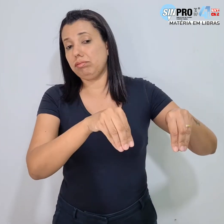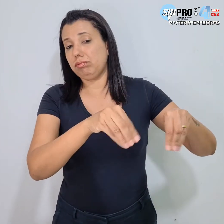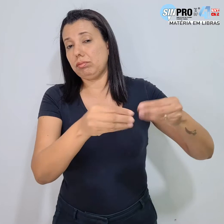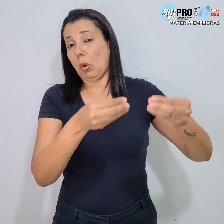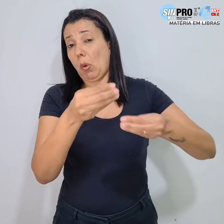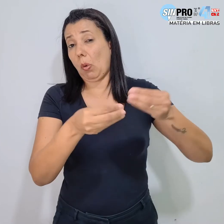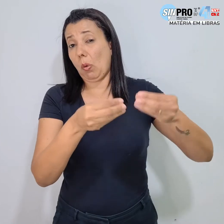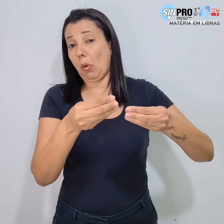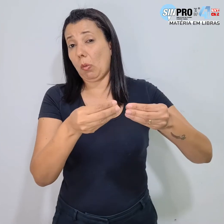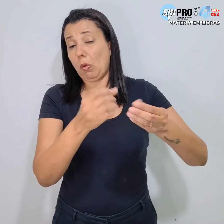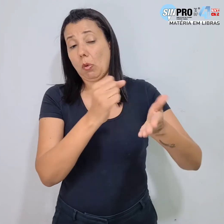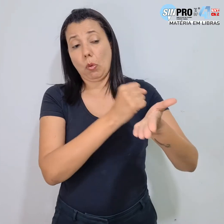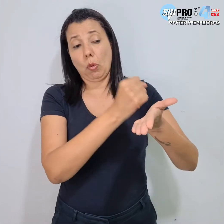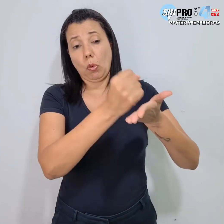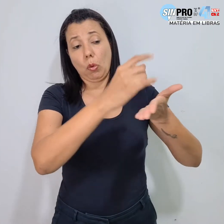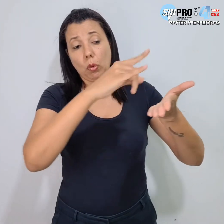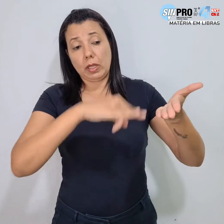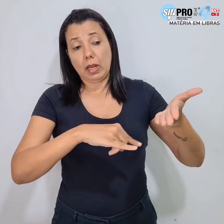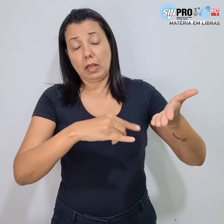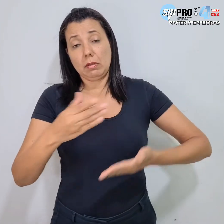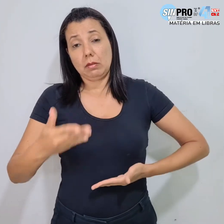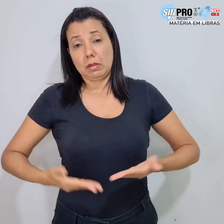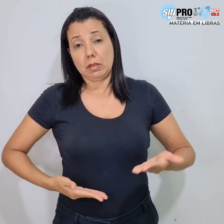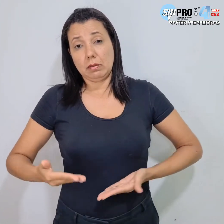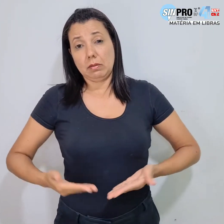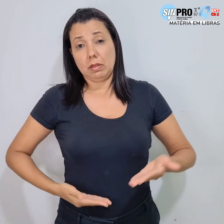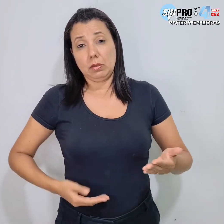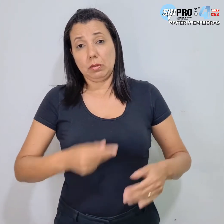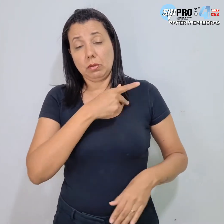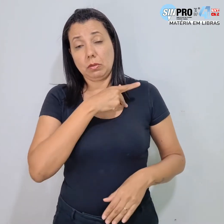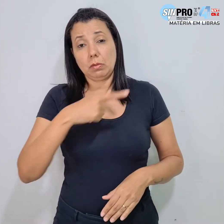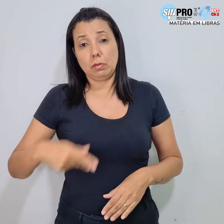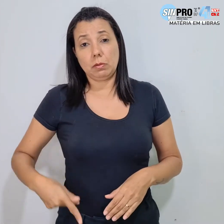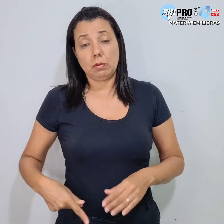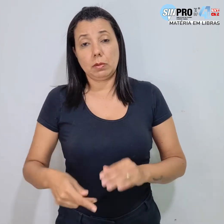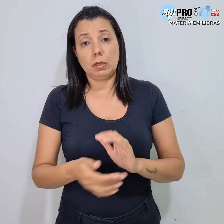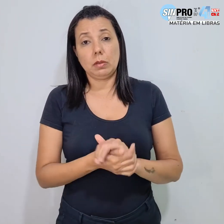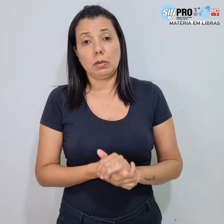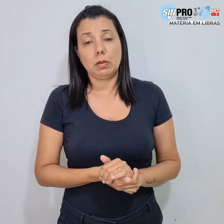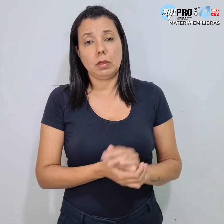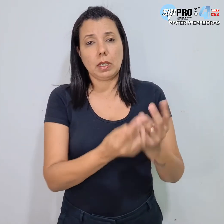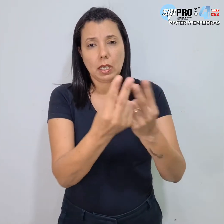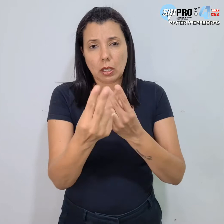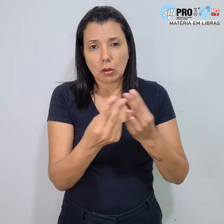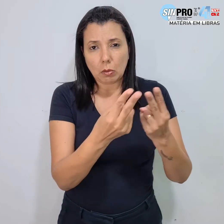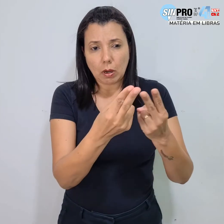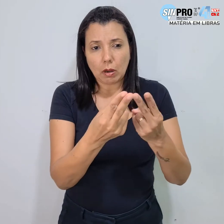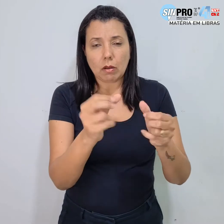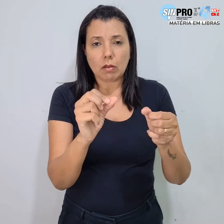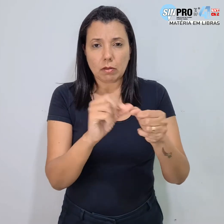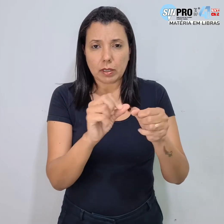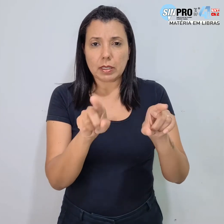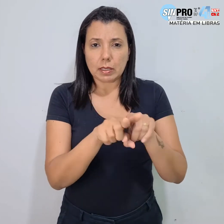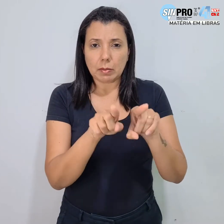precarização das formas de contratação no serviço público, similar ao que fizera Temer